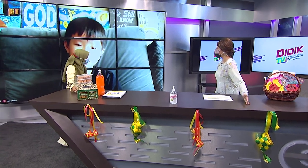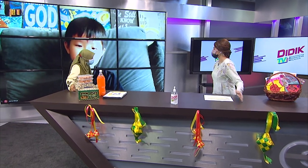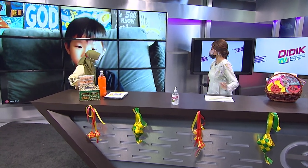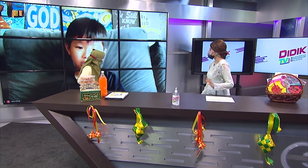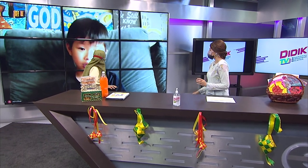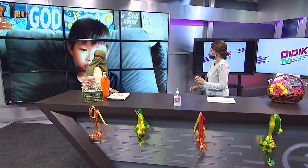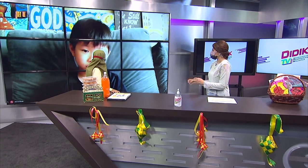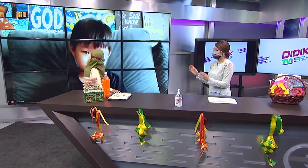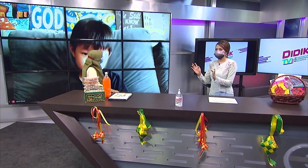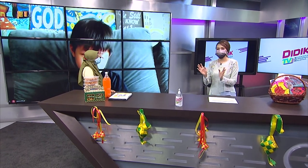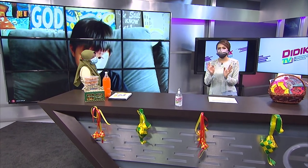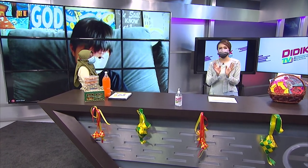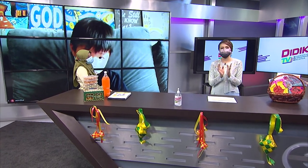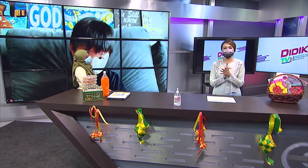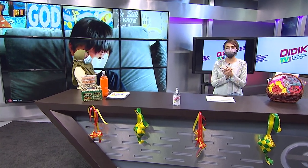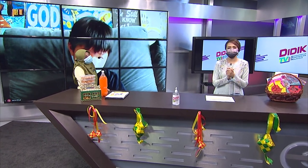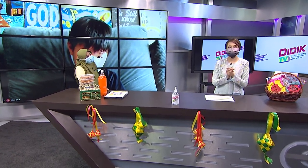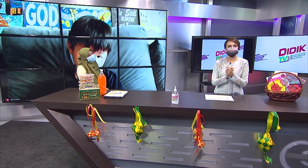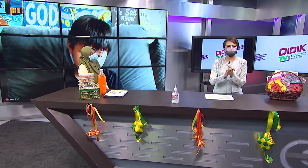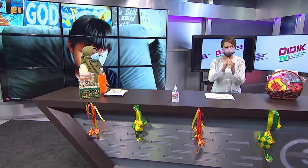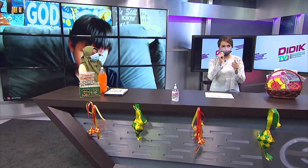Cikgu? Ya? Yeah. Tadi ada